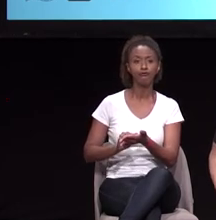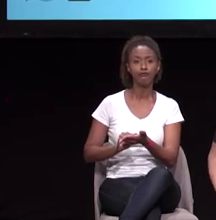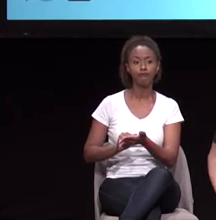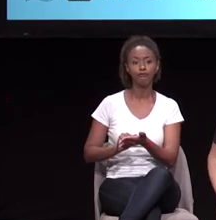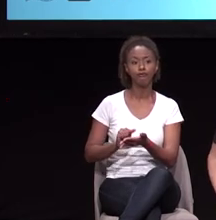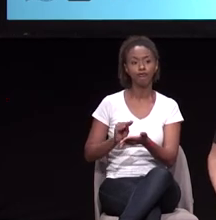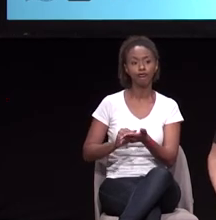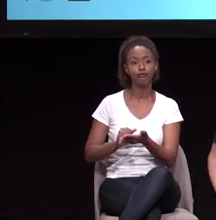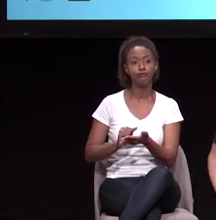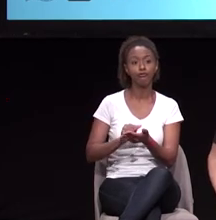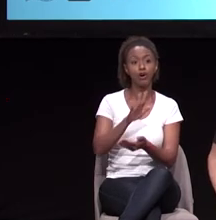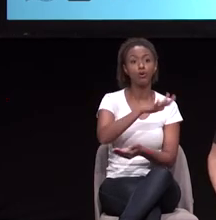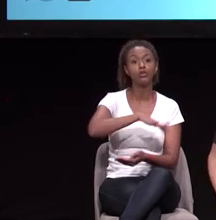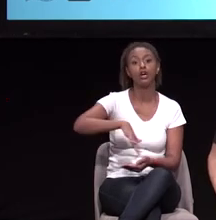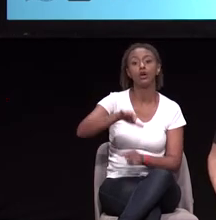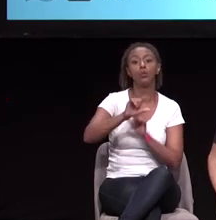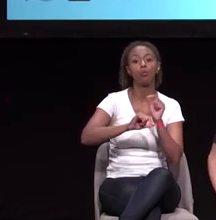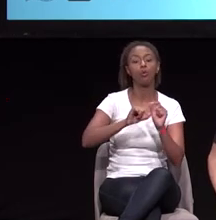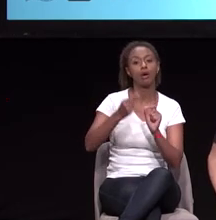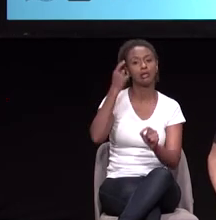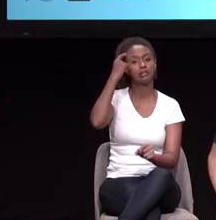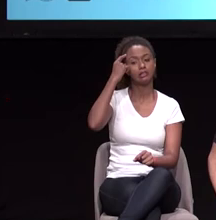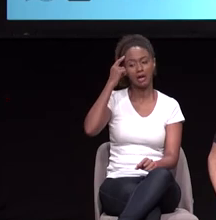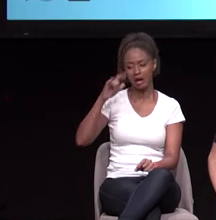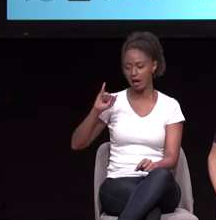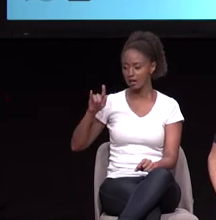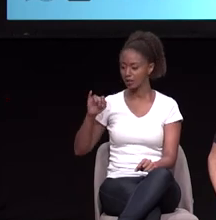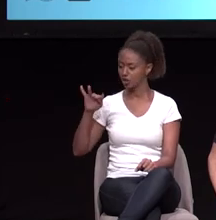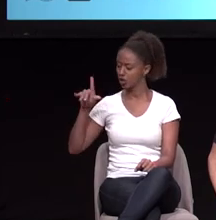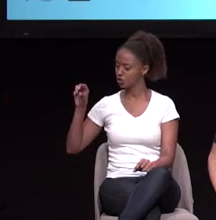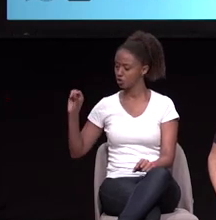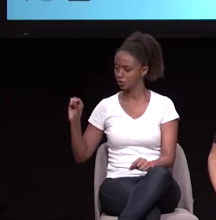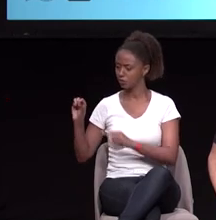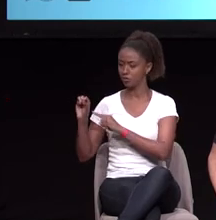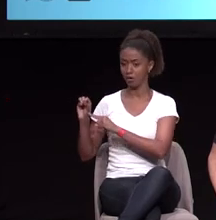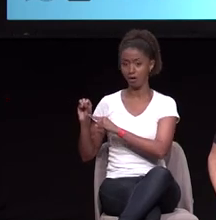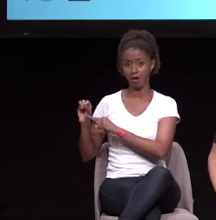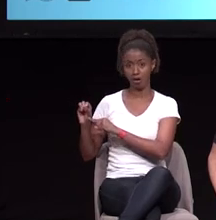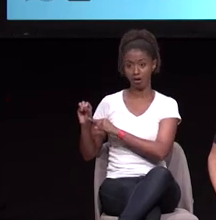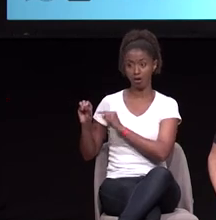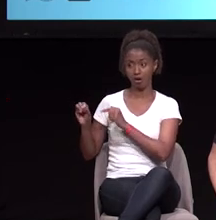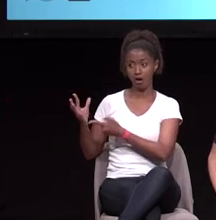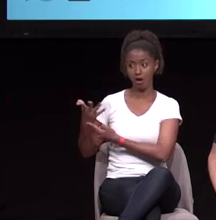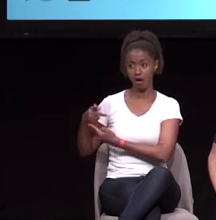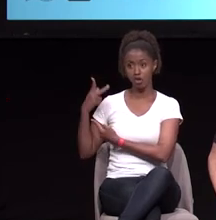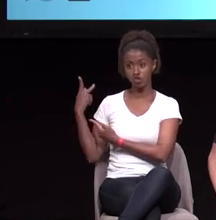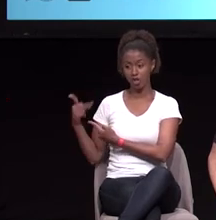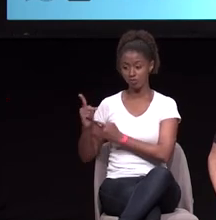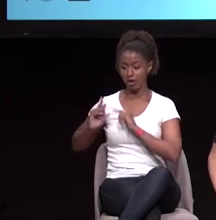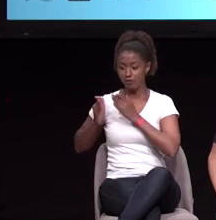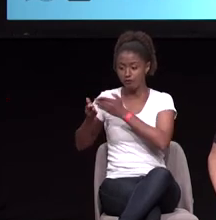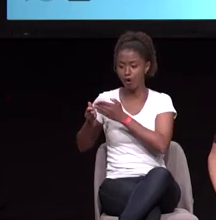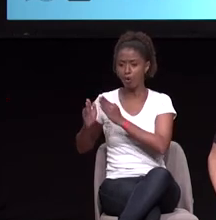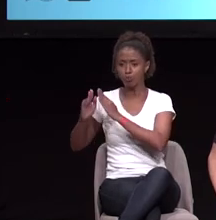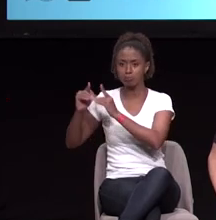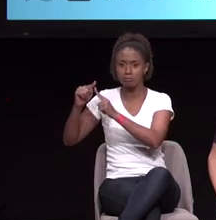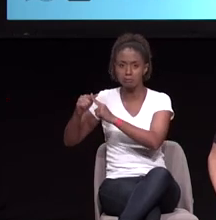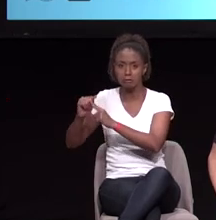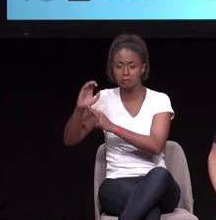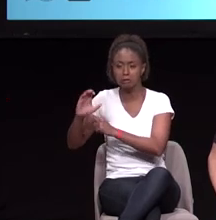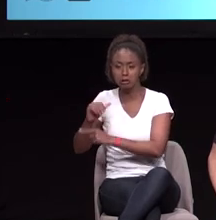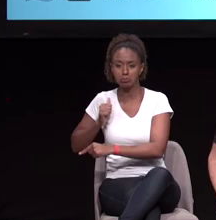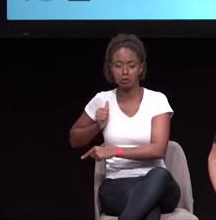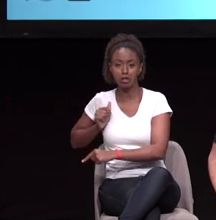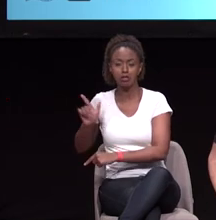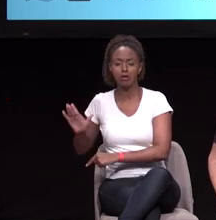tirar o aleijadinho porque ele faz uma arte voltada para a questão das igrejas mas ou seja o que ali